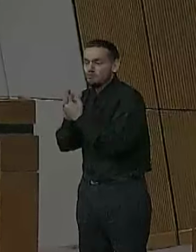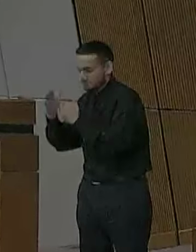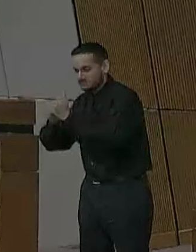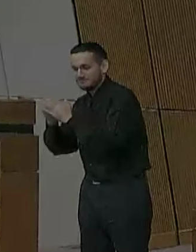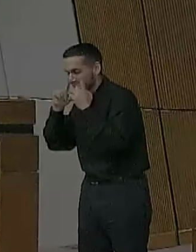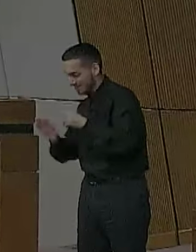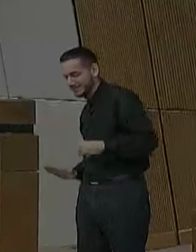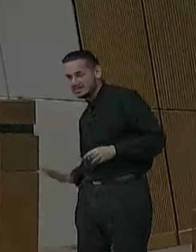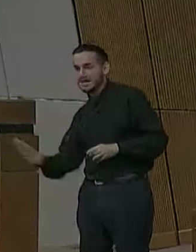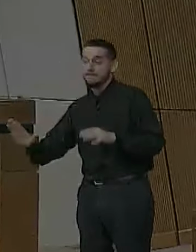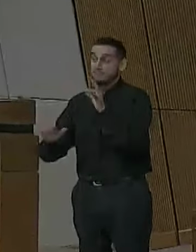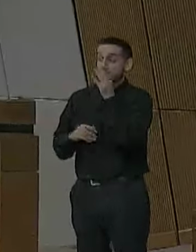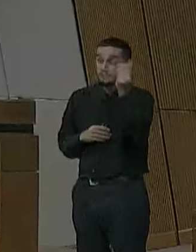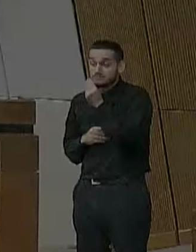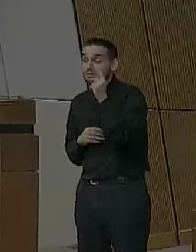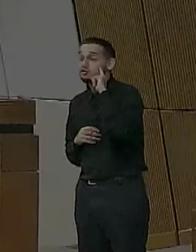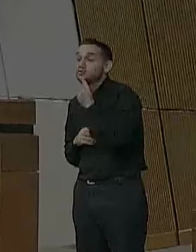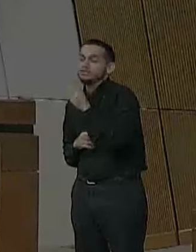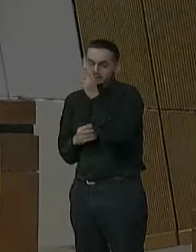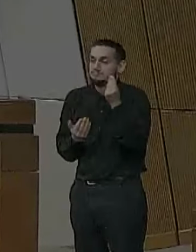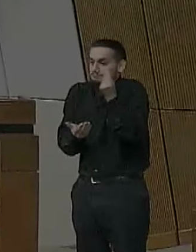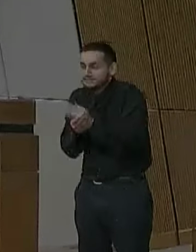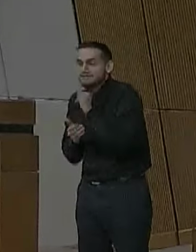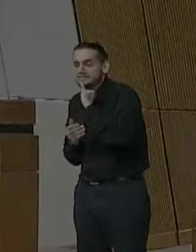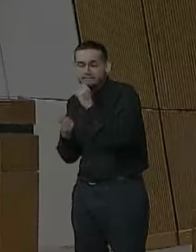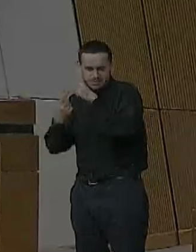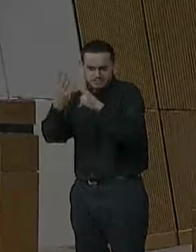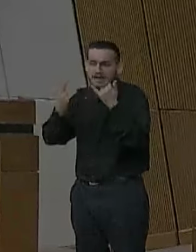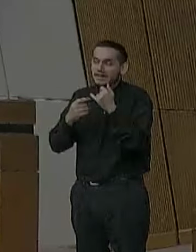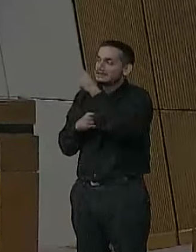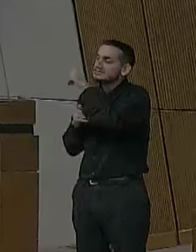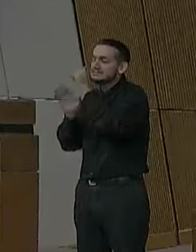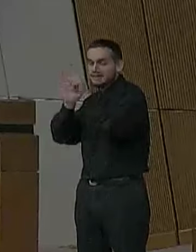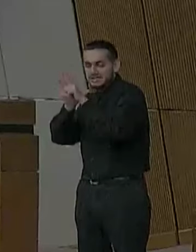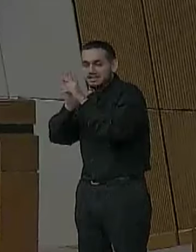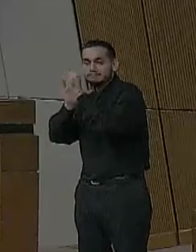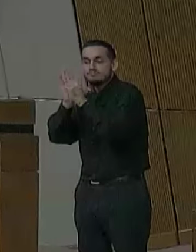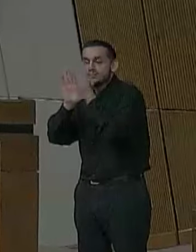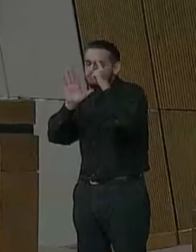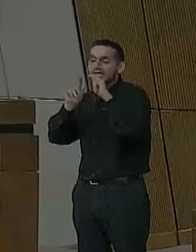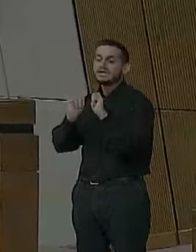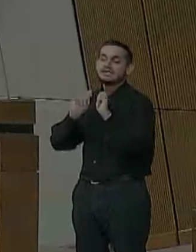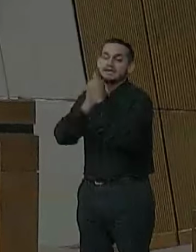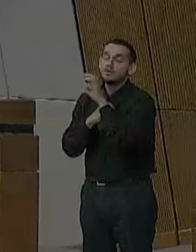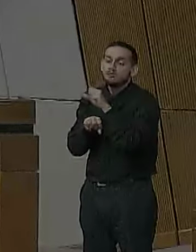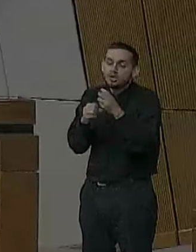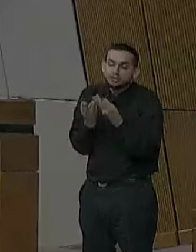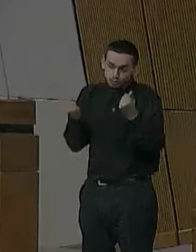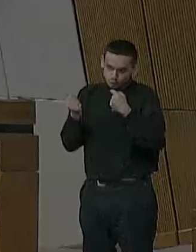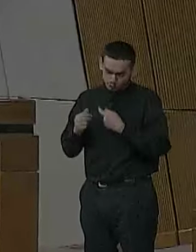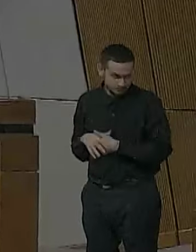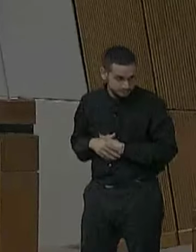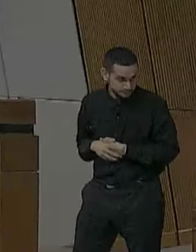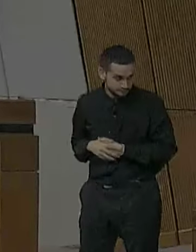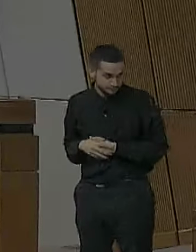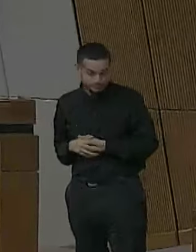¿Y cuáles son los aspectos que tiene que considerar esta ley Porque la deficiencia que generalmente tenemos en nuestras